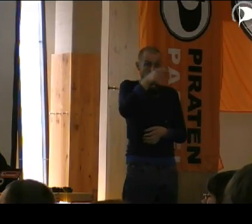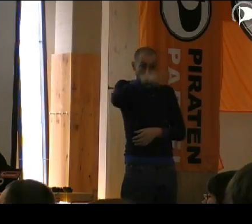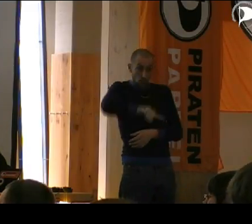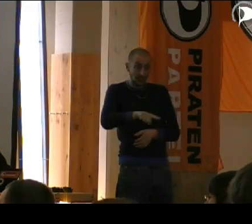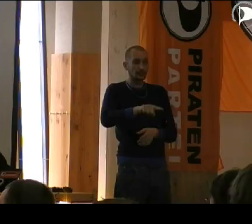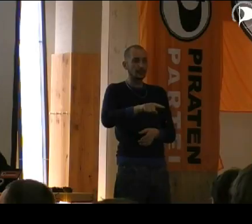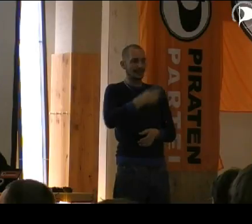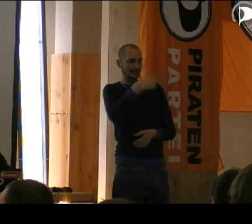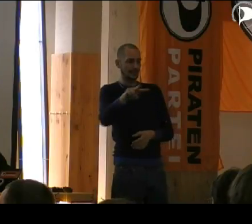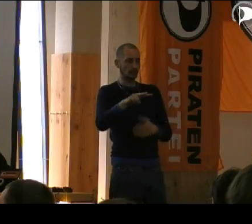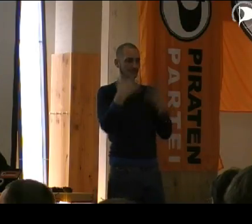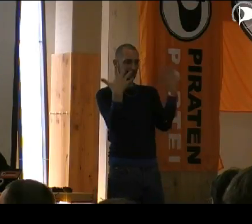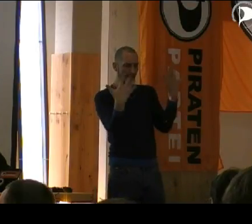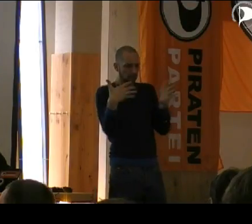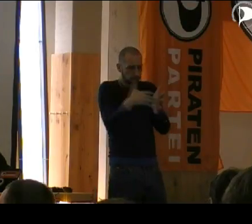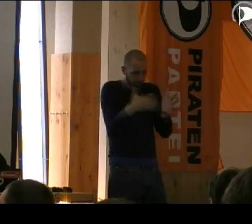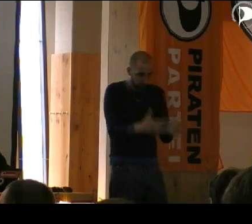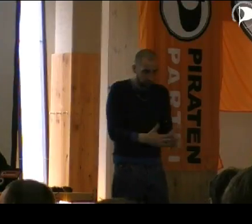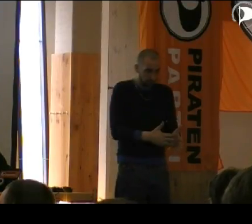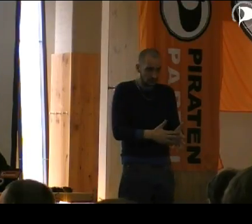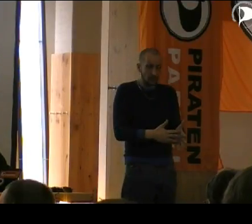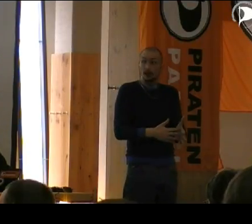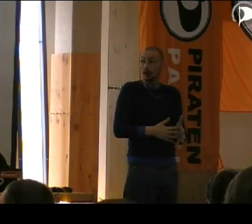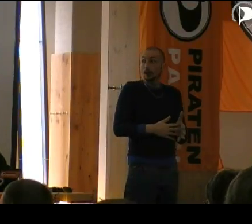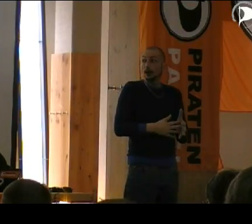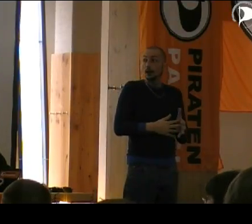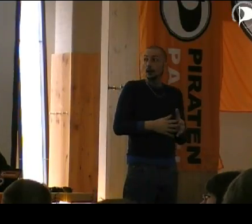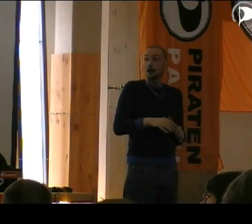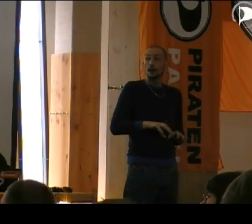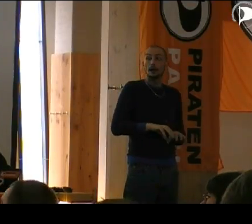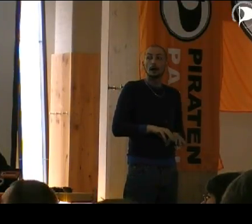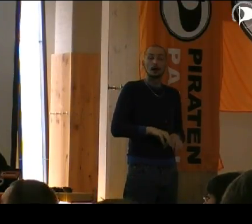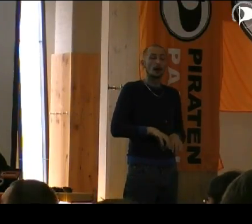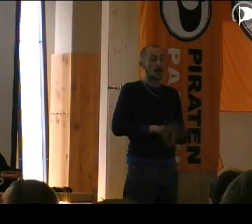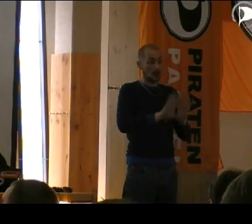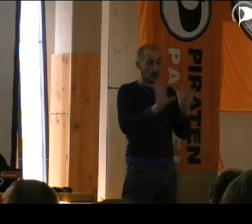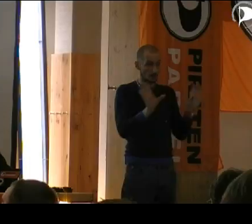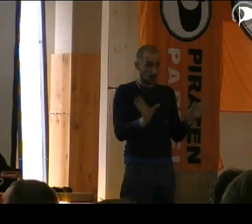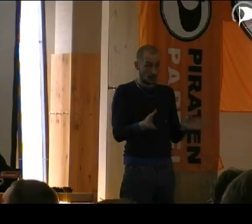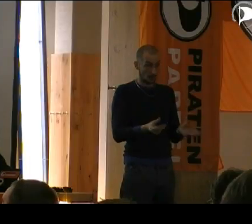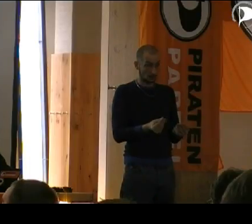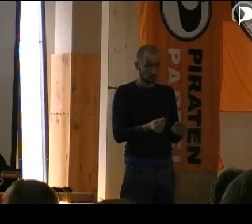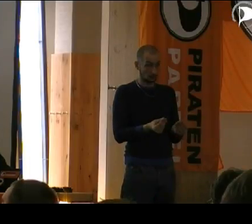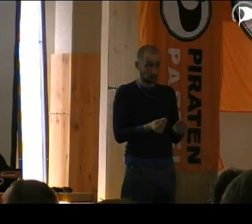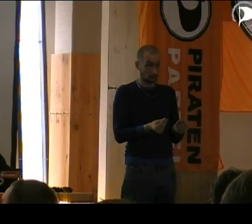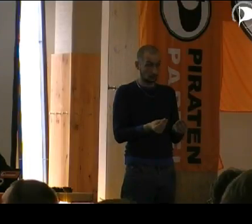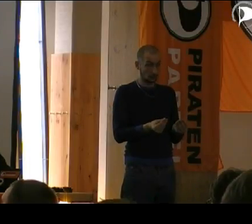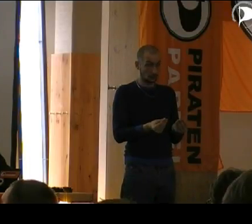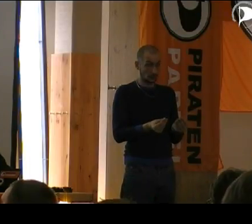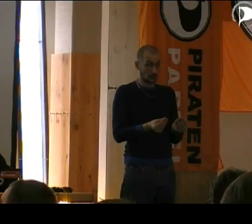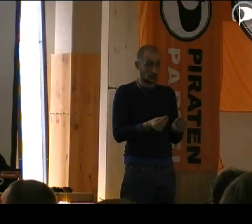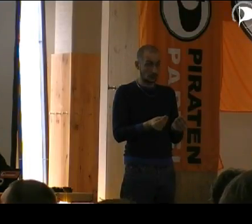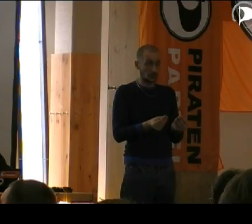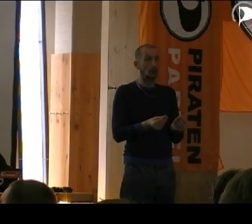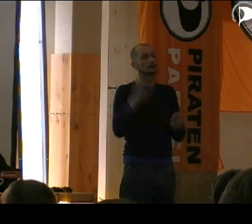geprüft hier insbesondere zu den zu einem buchungen ausland